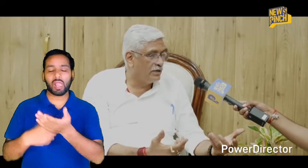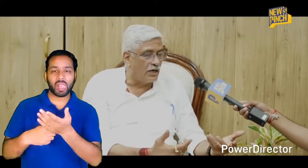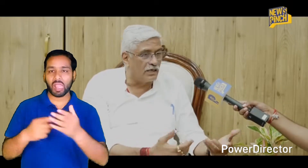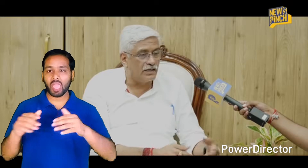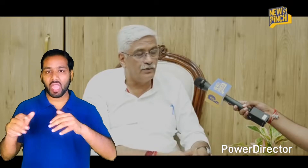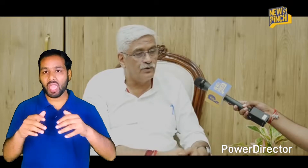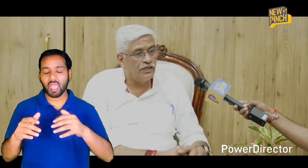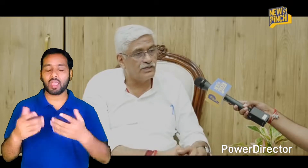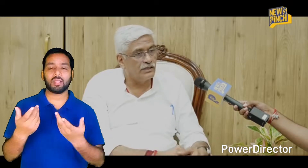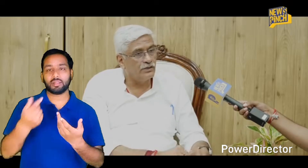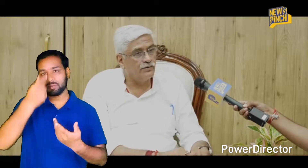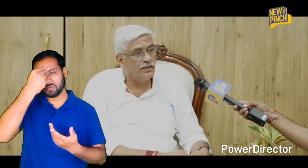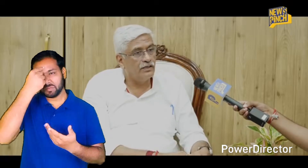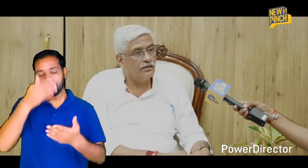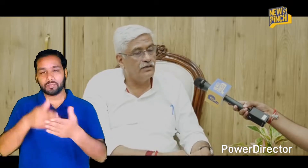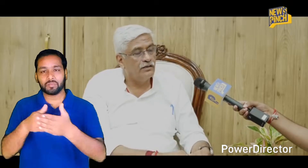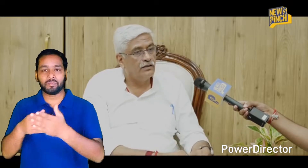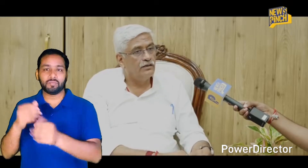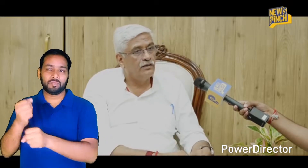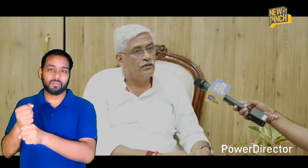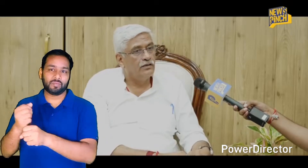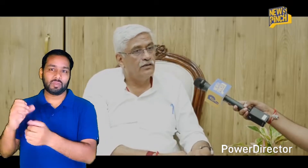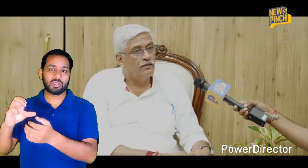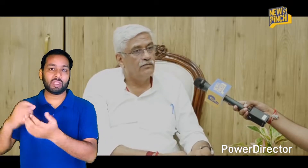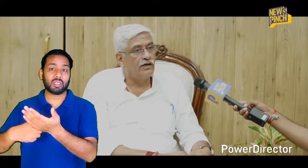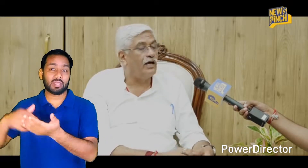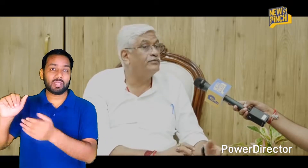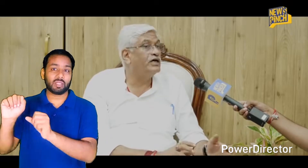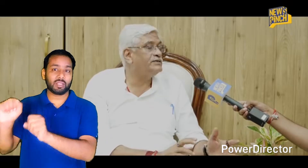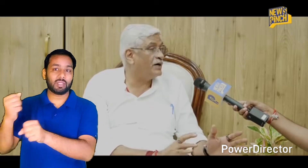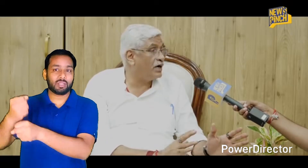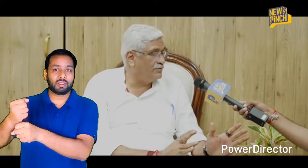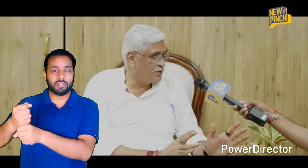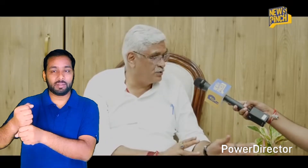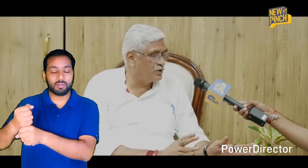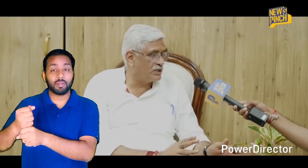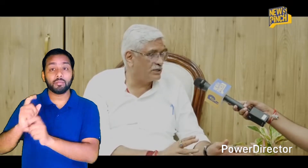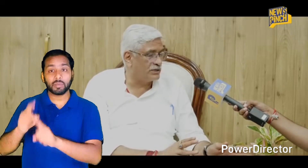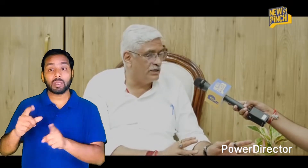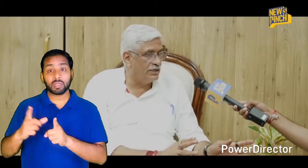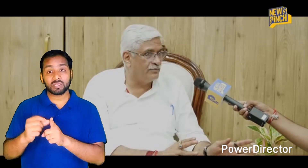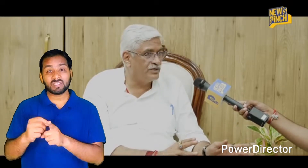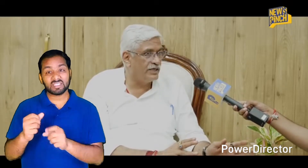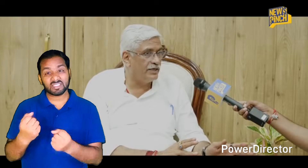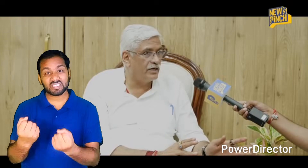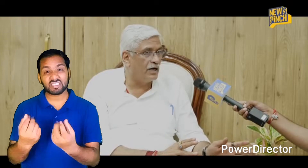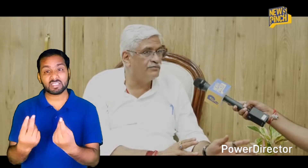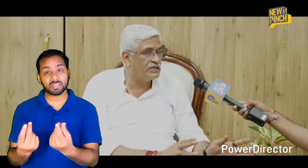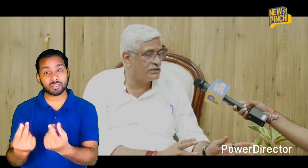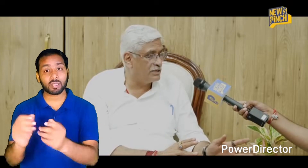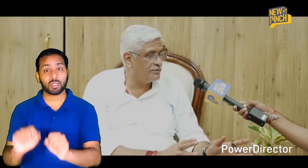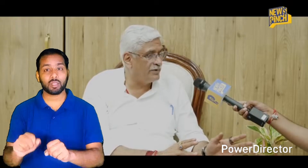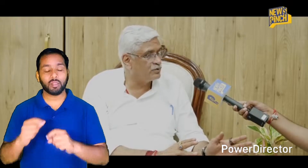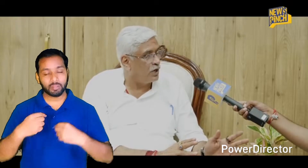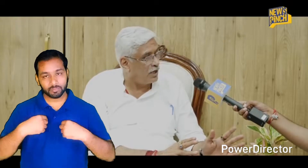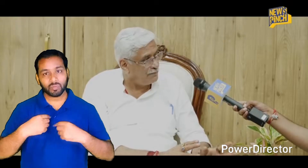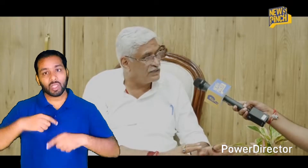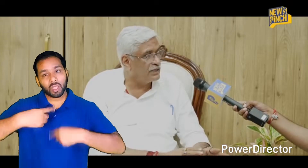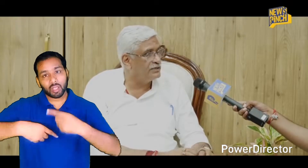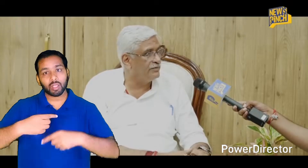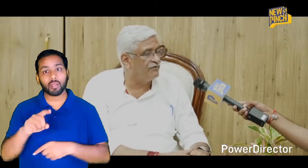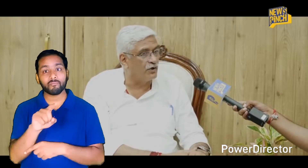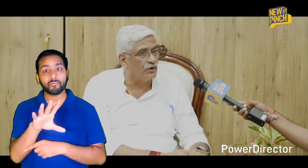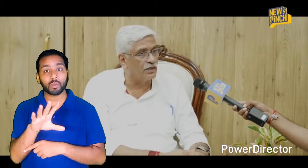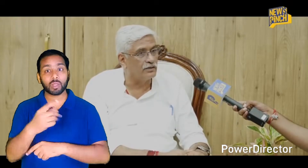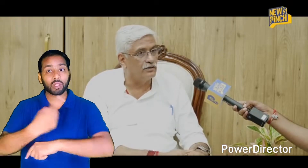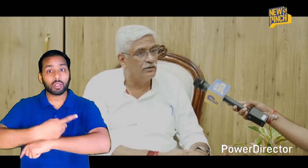निर्णय अटके उनके चलते हुए, वरना अब तक इस पर काम शुरू हो सकता था। लेकिन मुझे अब जिस तरह से मैं उसको हर